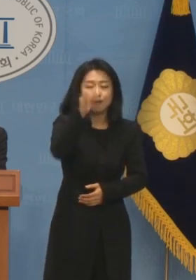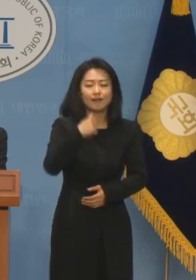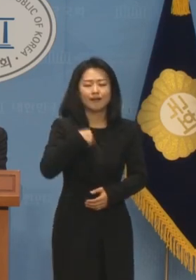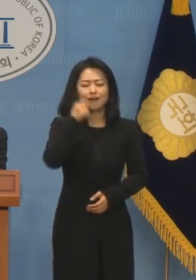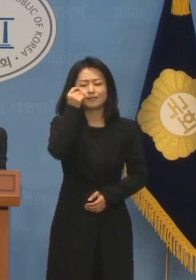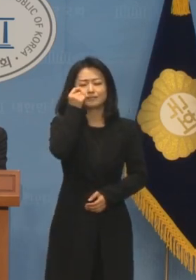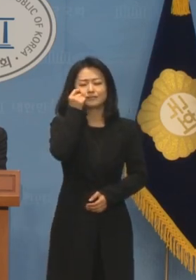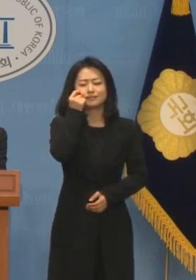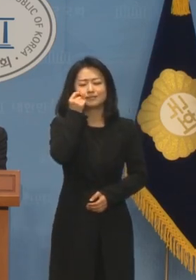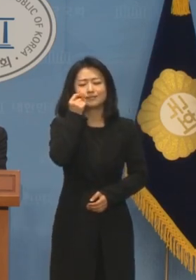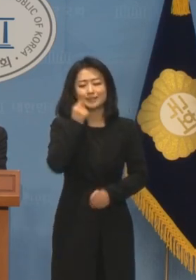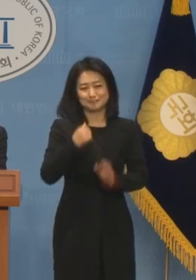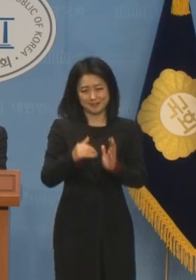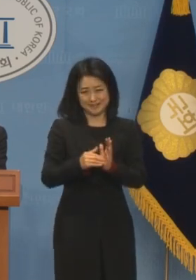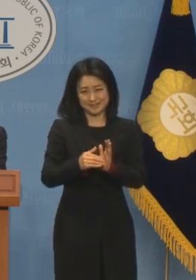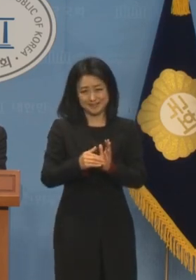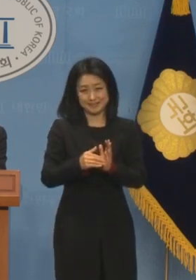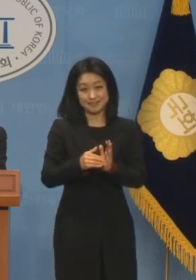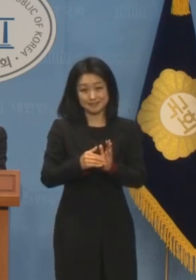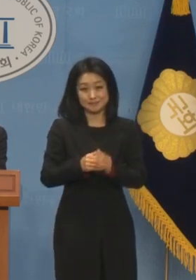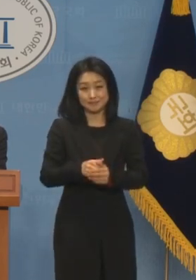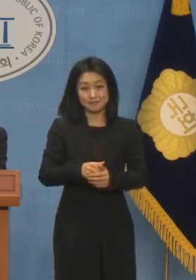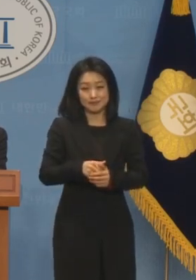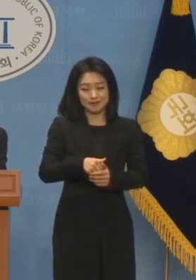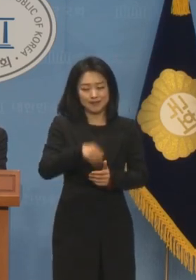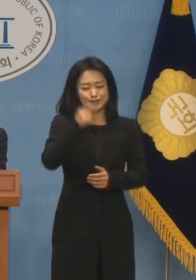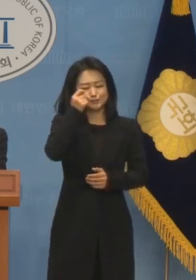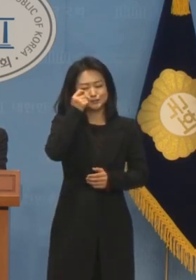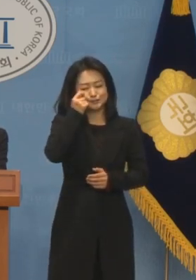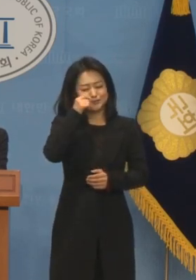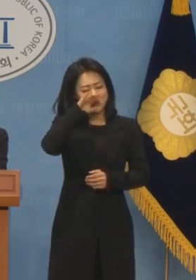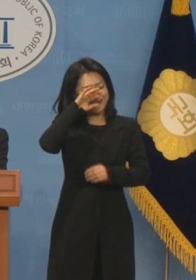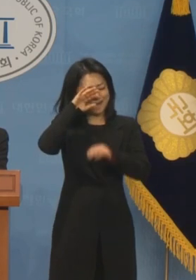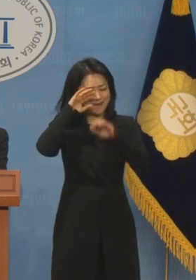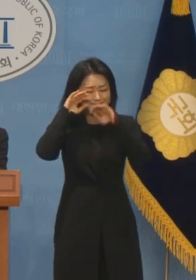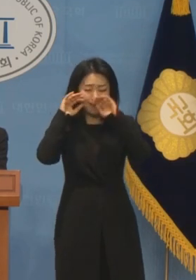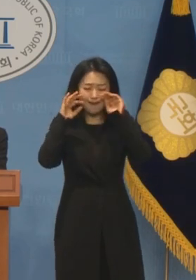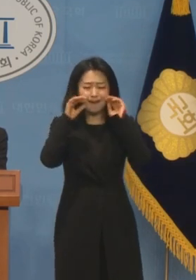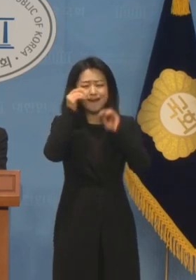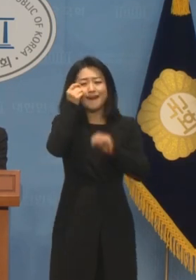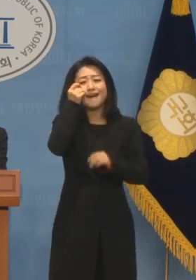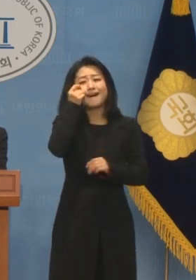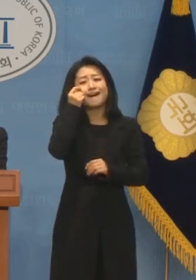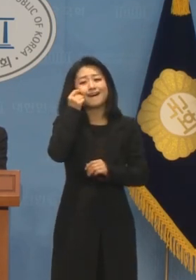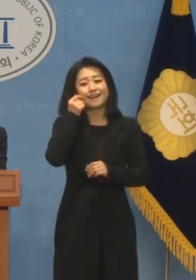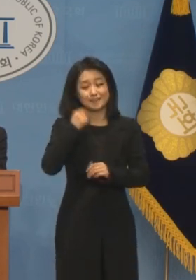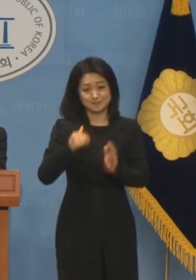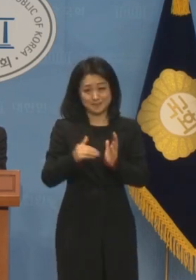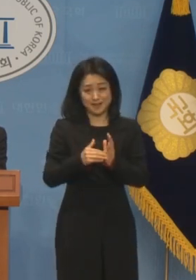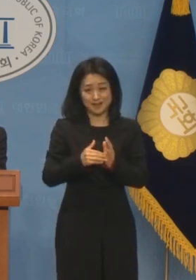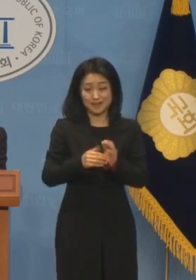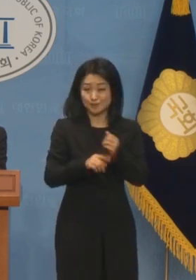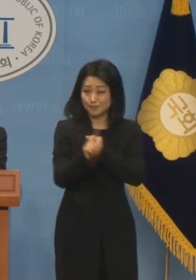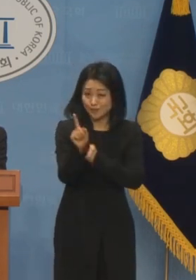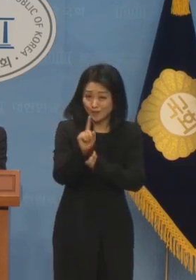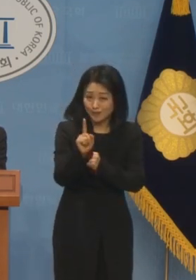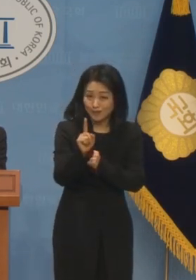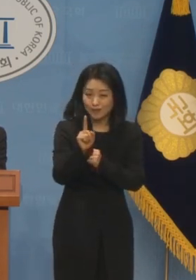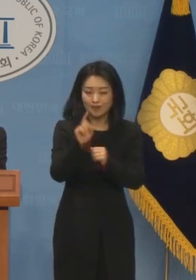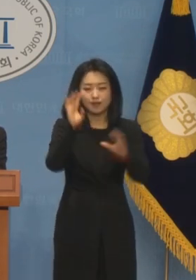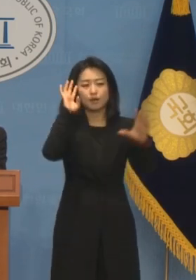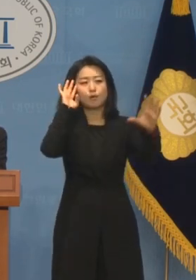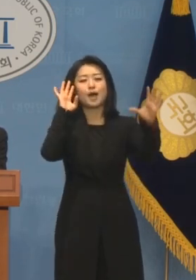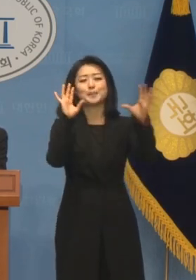납니다. 아무리 눈물을 감추려 해도 그냥 흐릅니다. 그것은 아마도